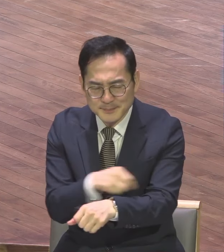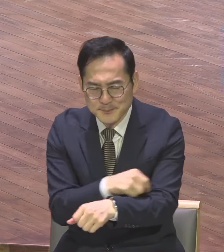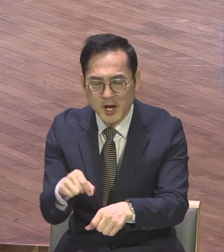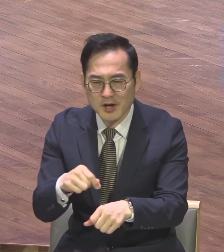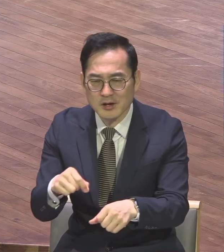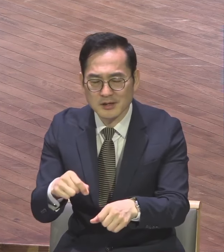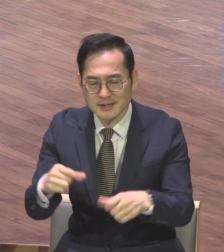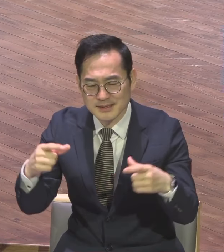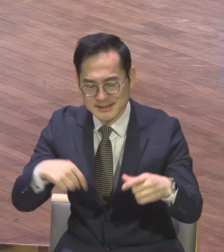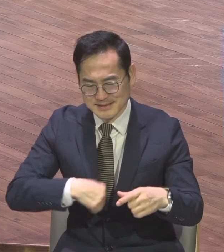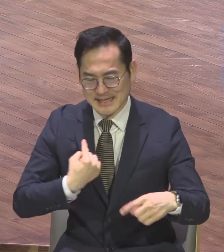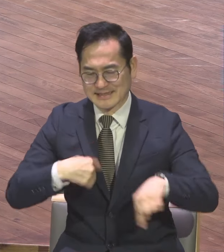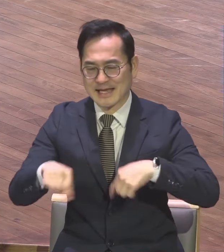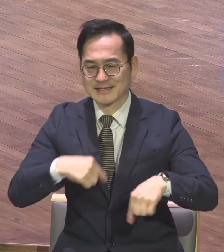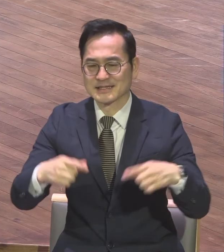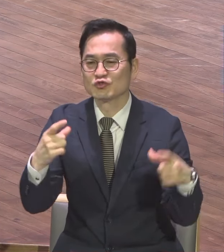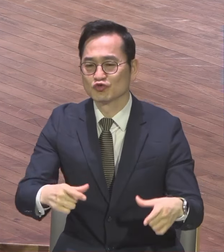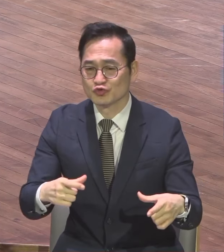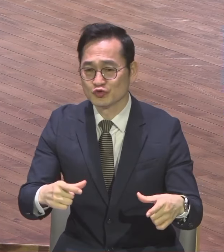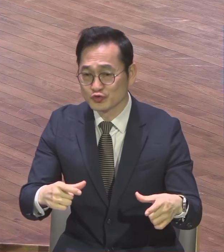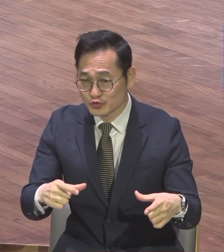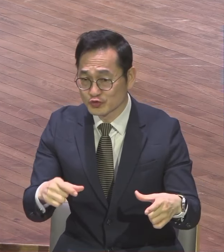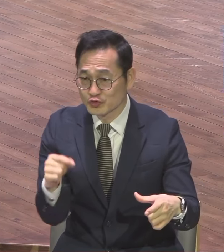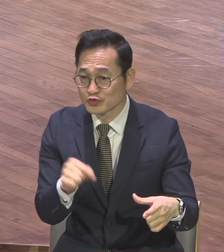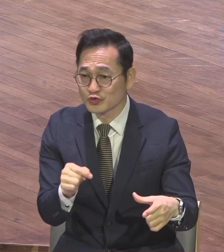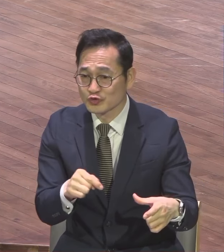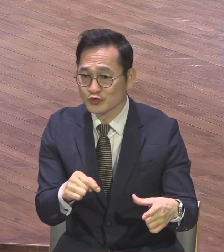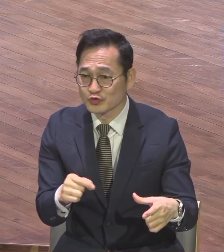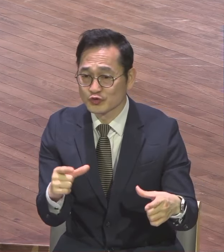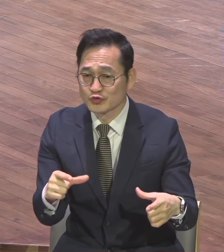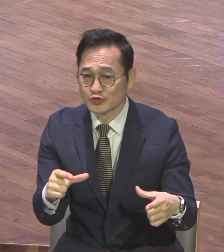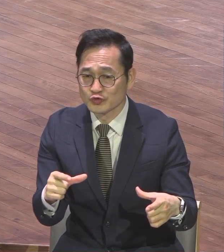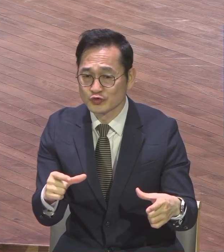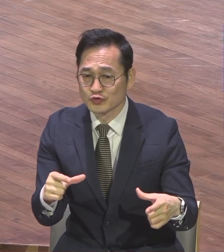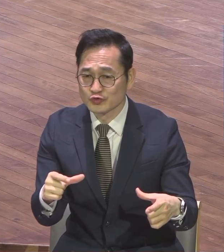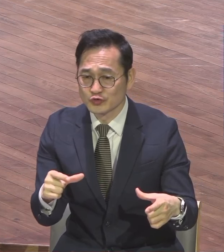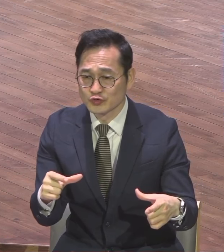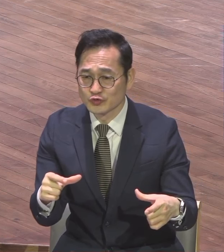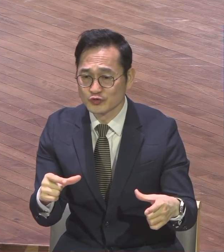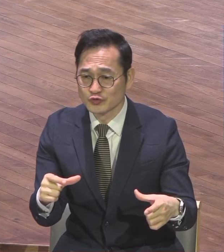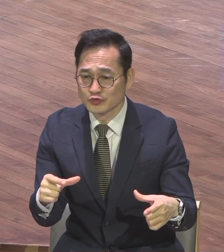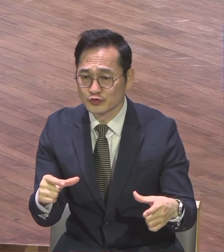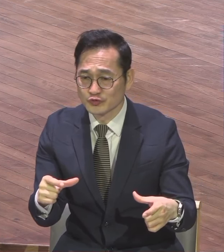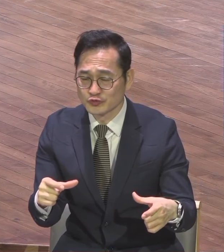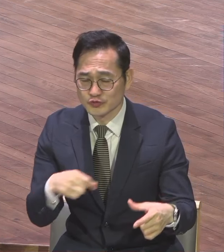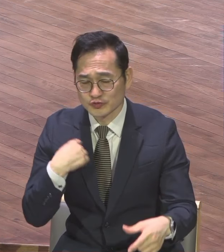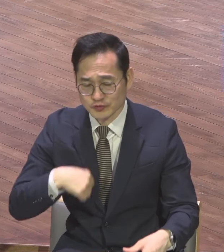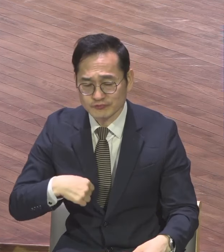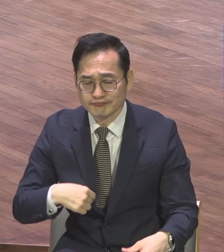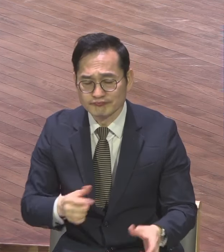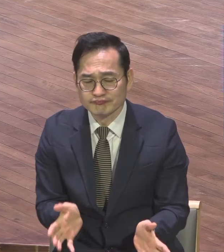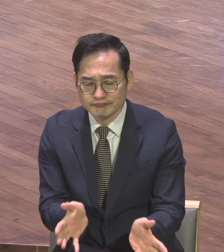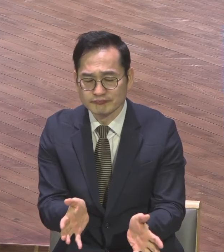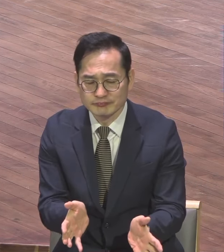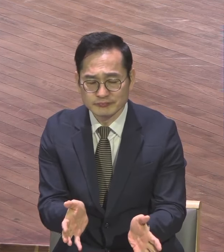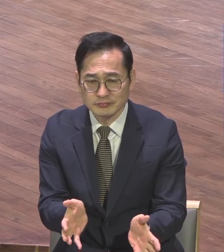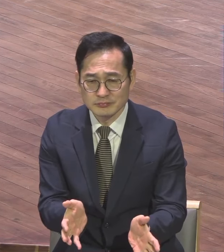행정구 형태로 홍콩 자치적인 통치가 이루어지고 있는데